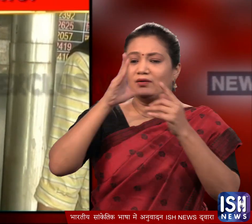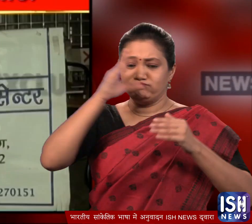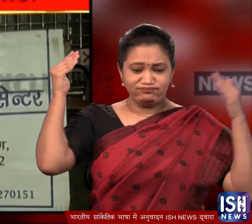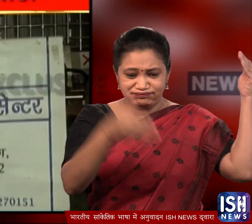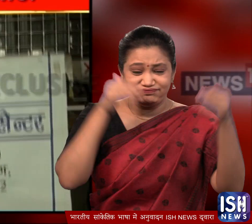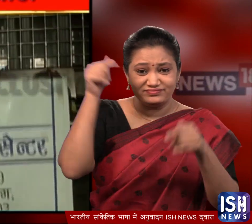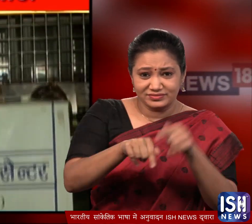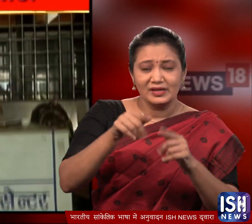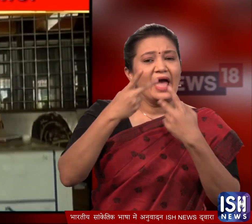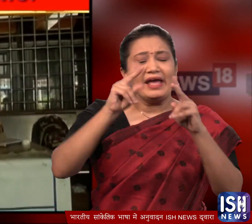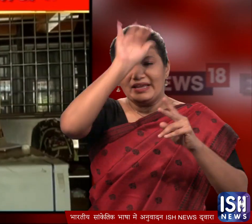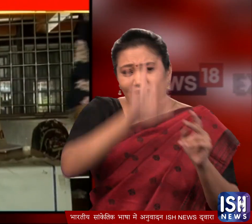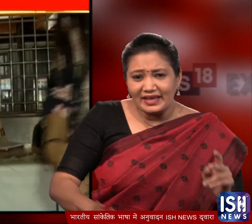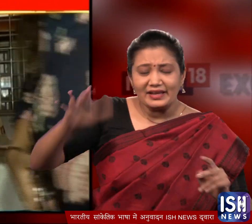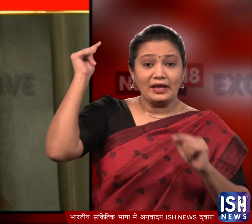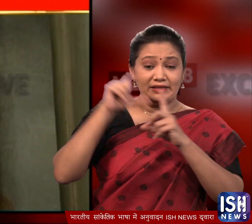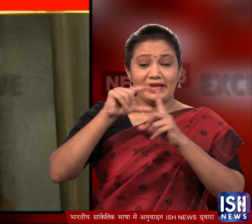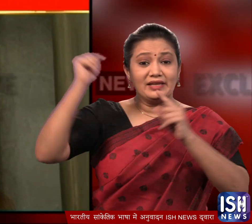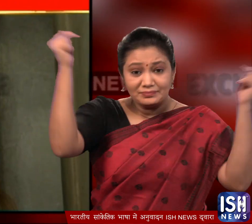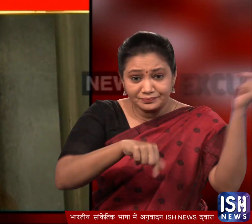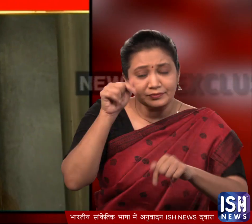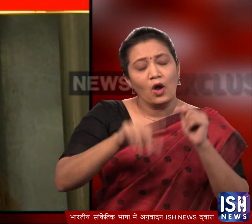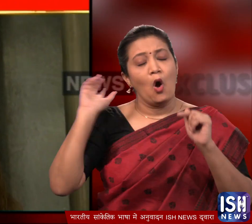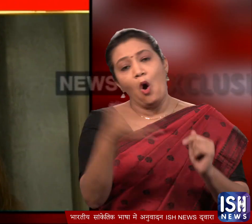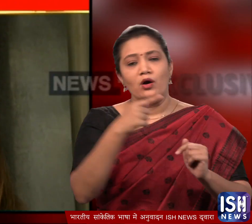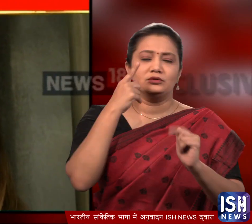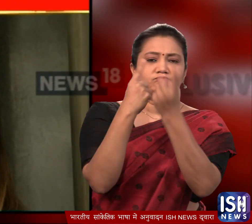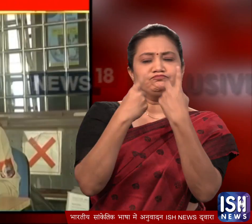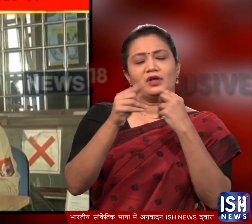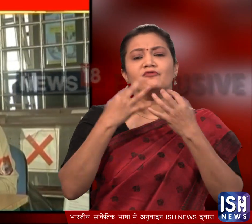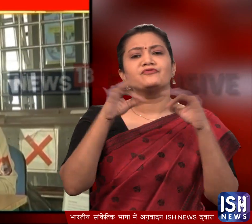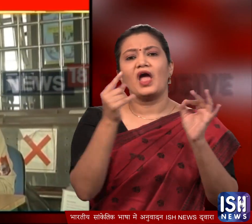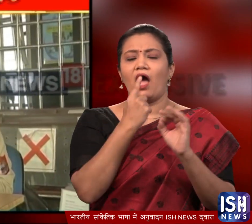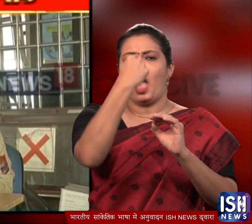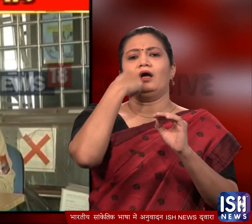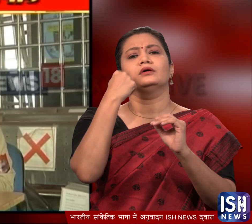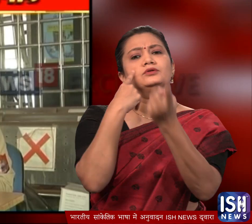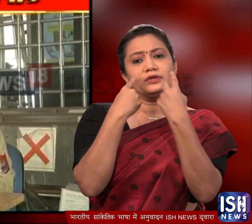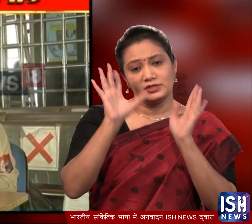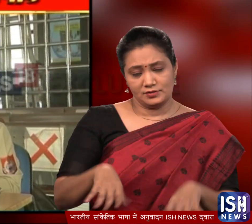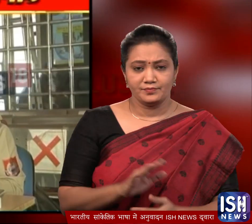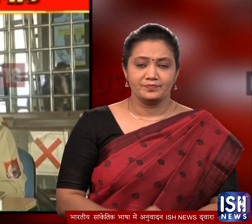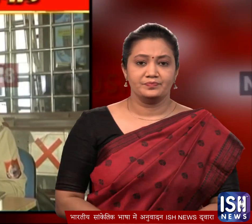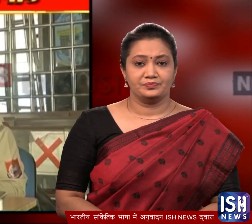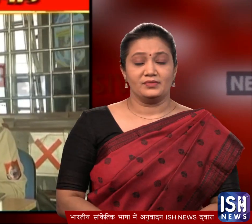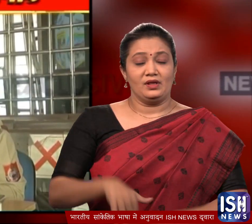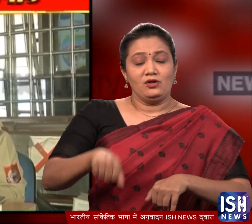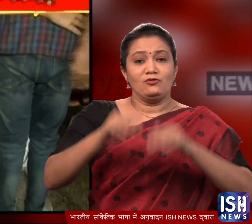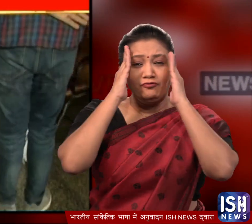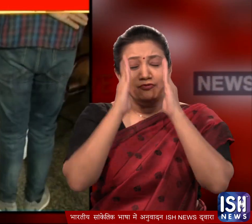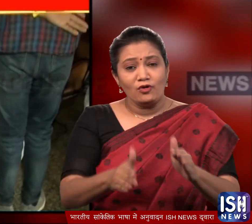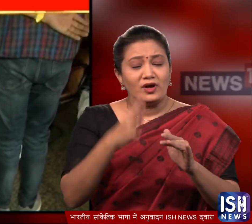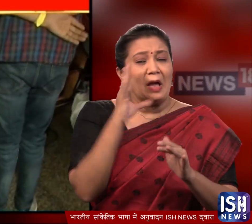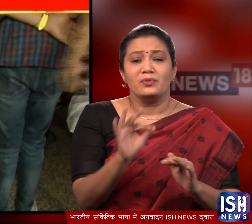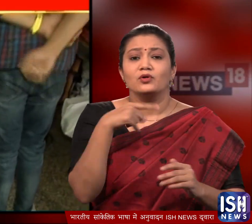दिल्ली से देश के किसी भी हिस्से में जाने और किसी भी शहर से दिल्ली आने वाले सभी यात्रियों की मुफ्त कोरोना जांच के इंतजाम किए गए। यहां पर खास